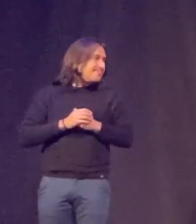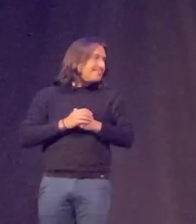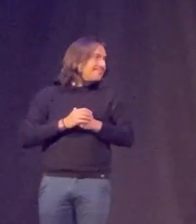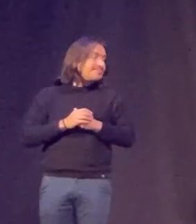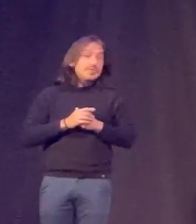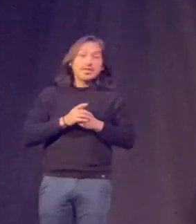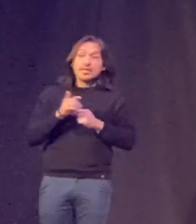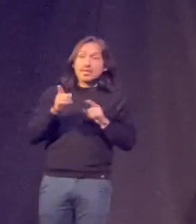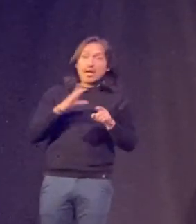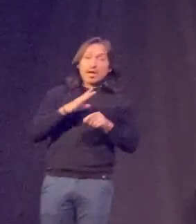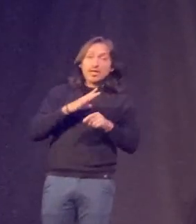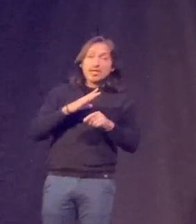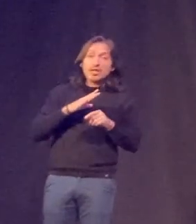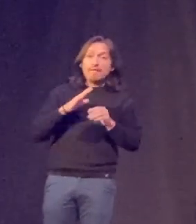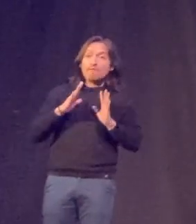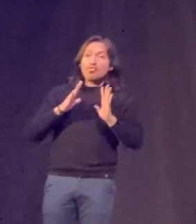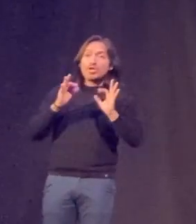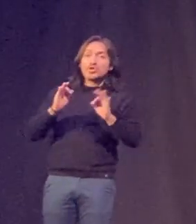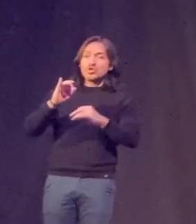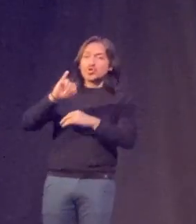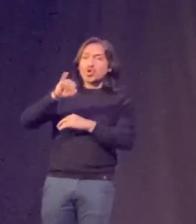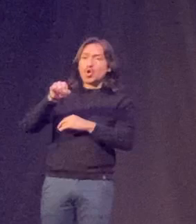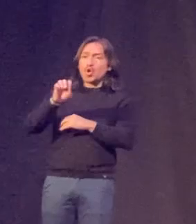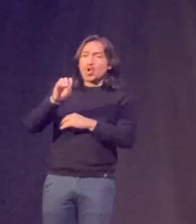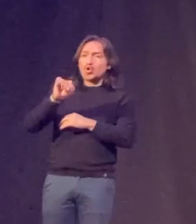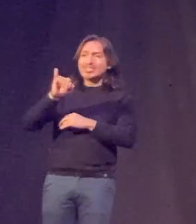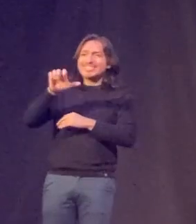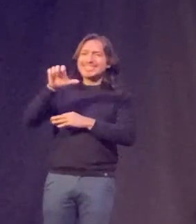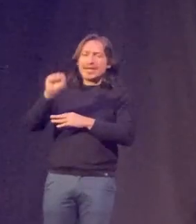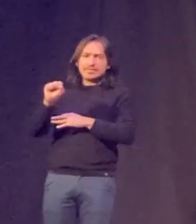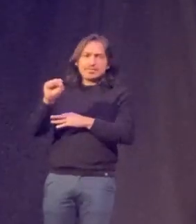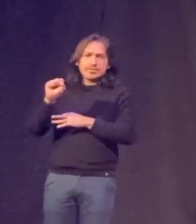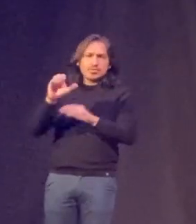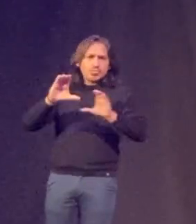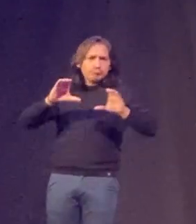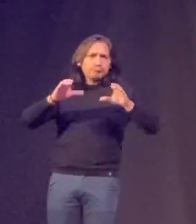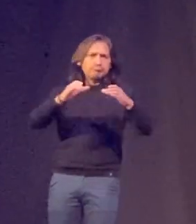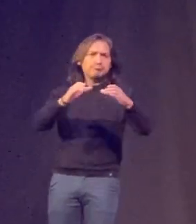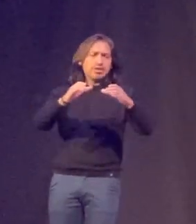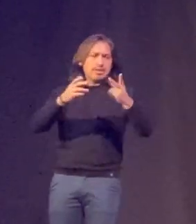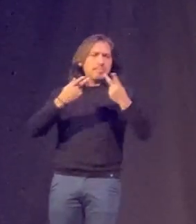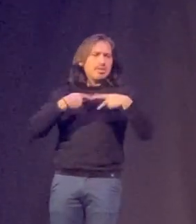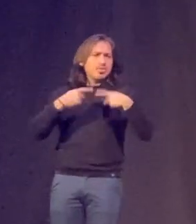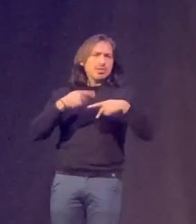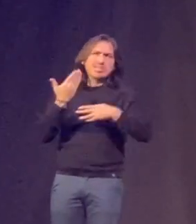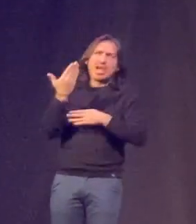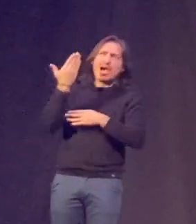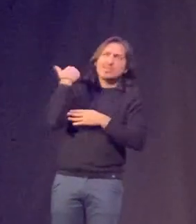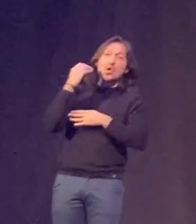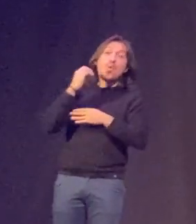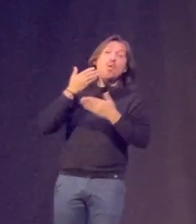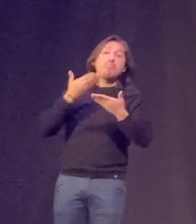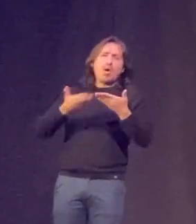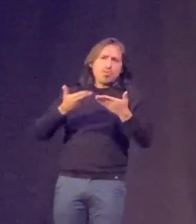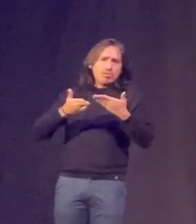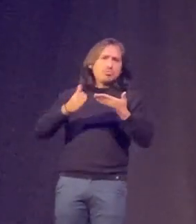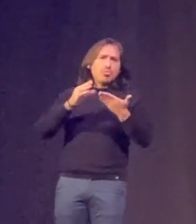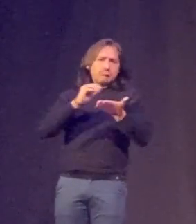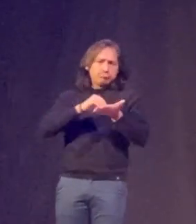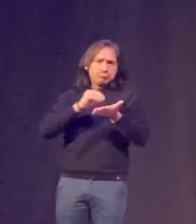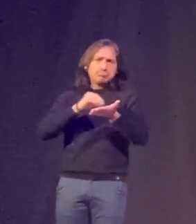Está por aquí también Fundación Josías, que es un colectivo integrado por personas que son o fueron parte de alguna comunidad